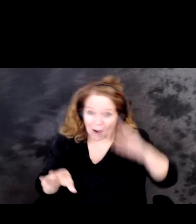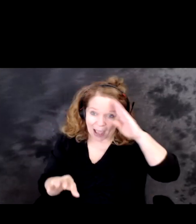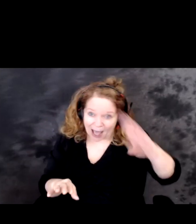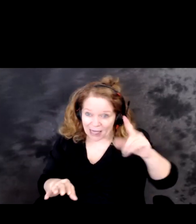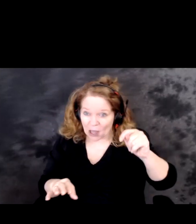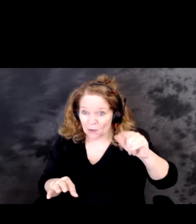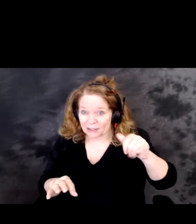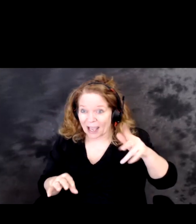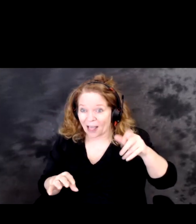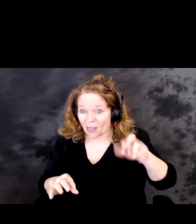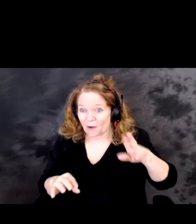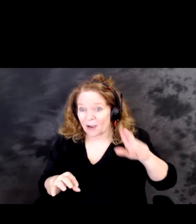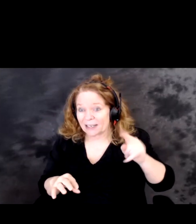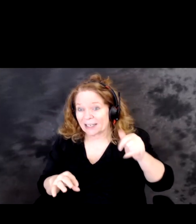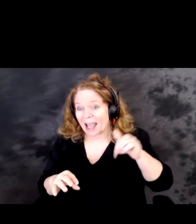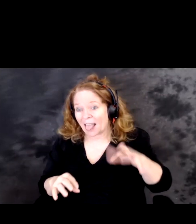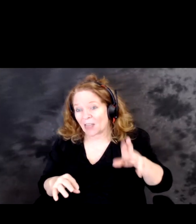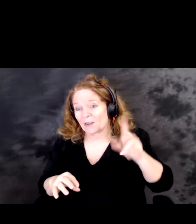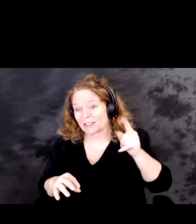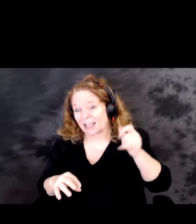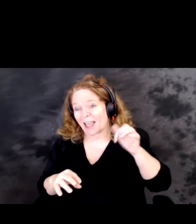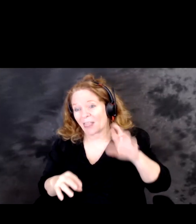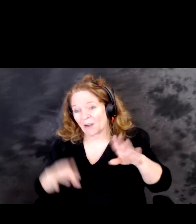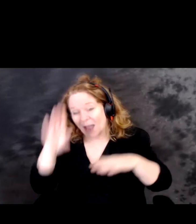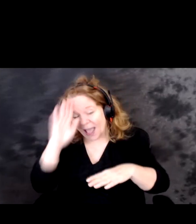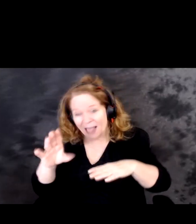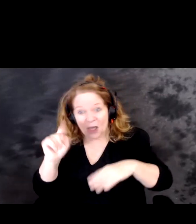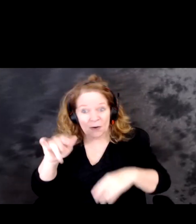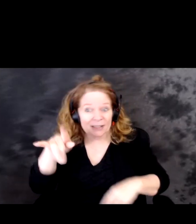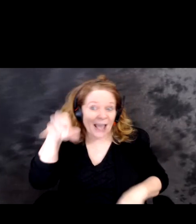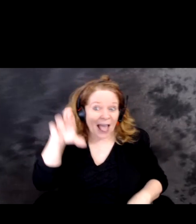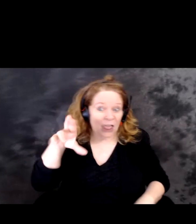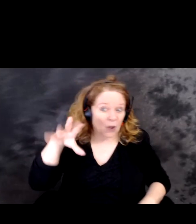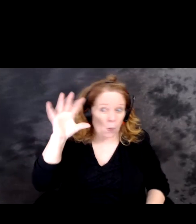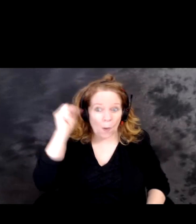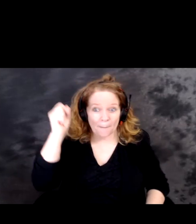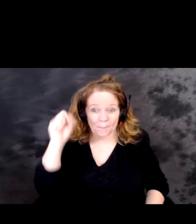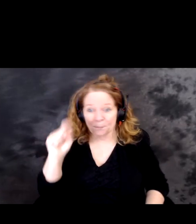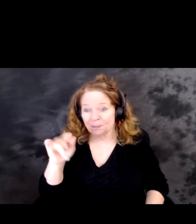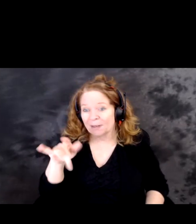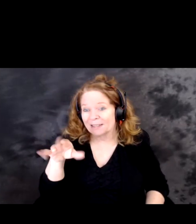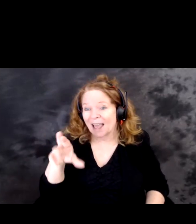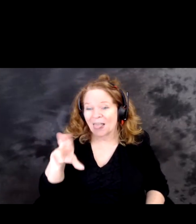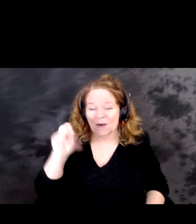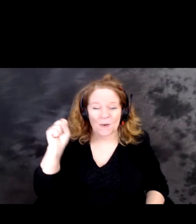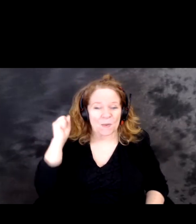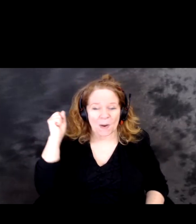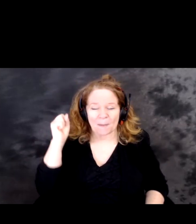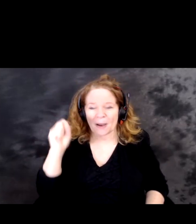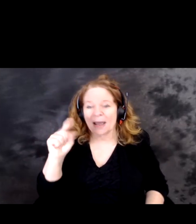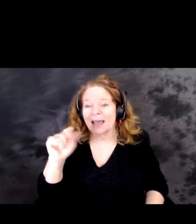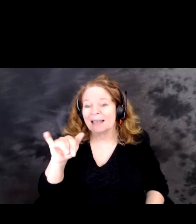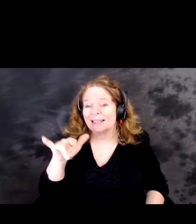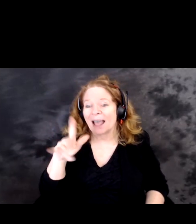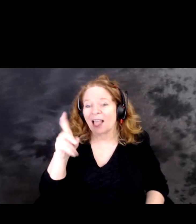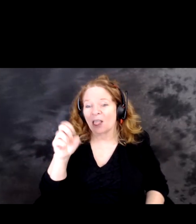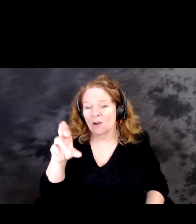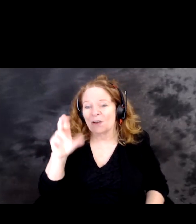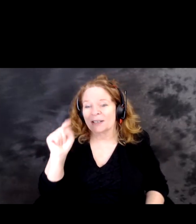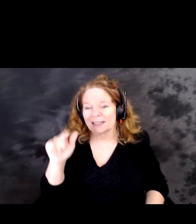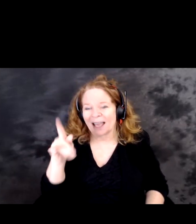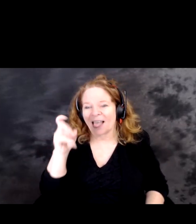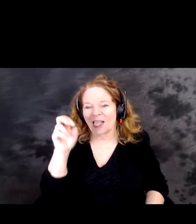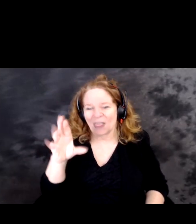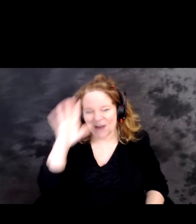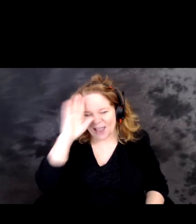Hola, hola, Taylor, Taylor. Hola, hola, Taylor. Woo. Taylor, woo. Taylor,